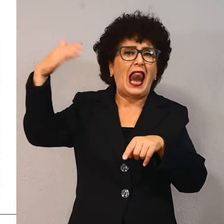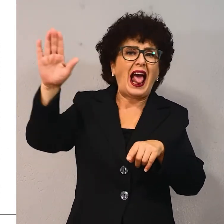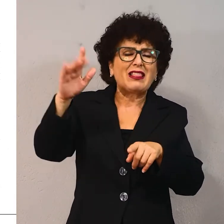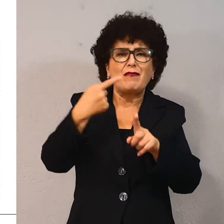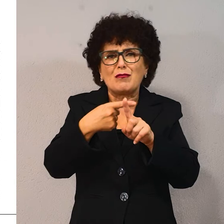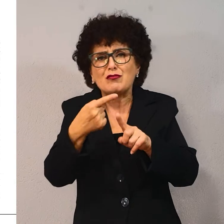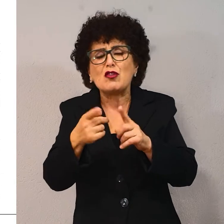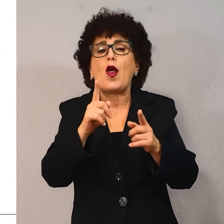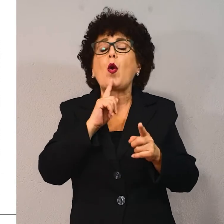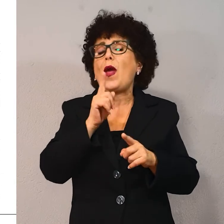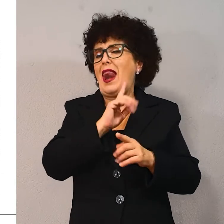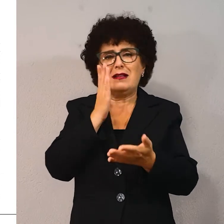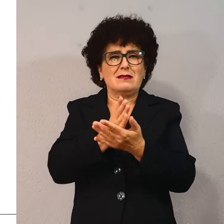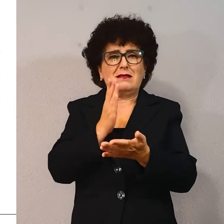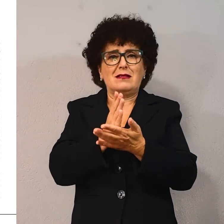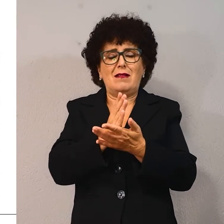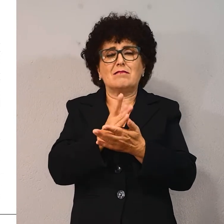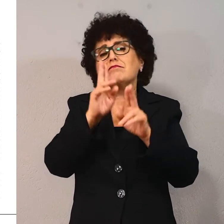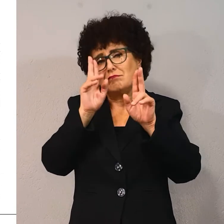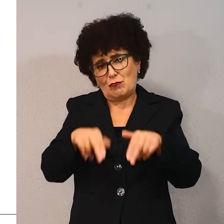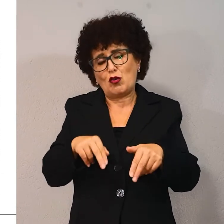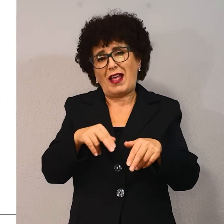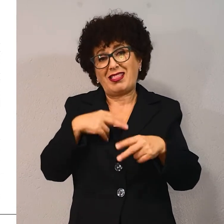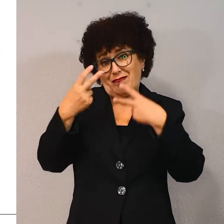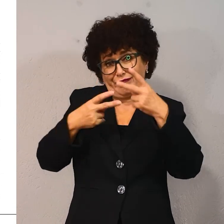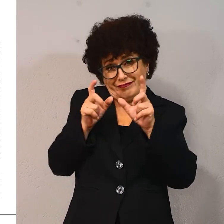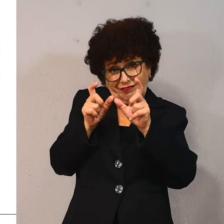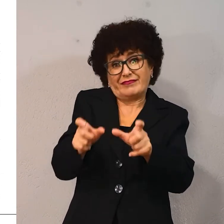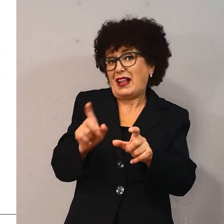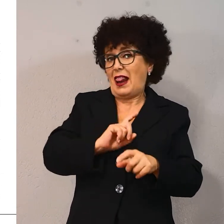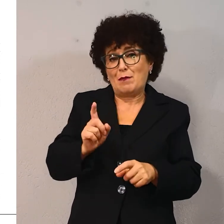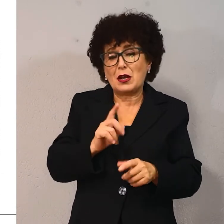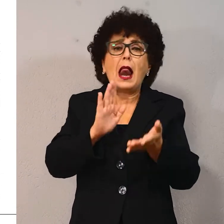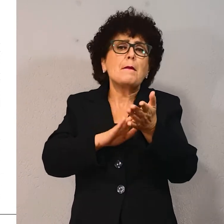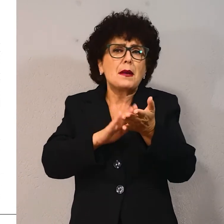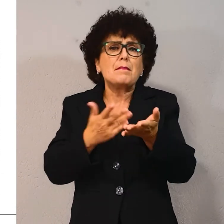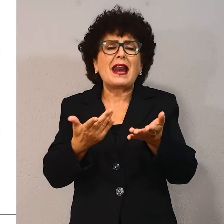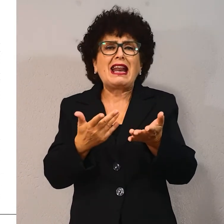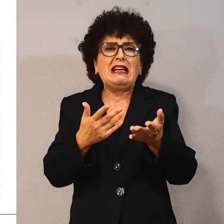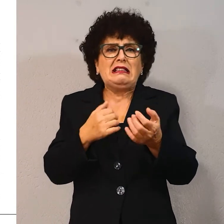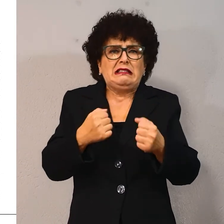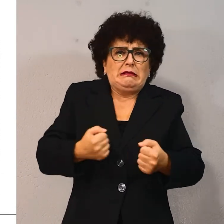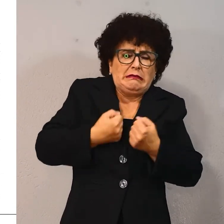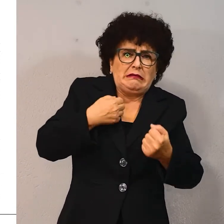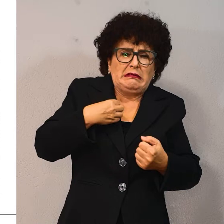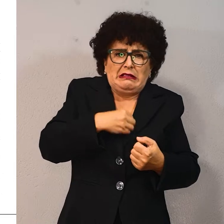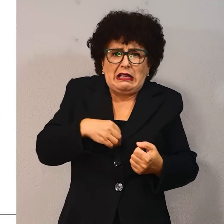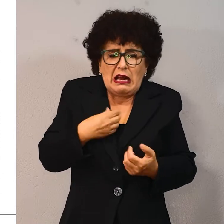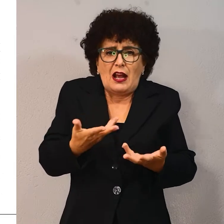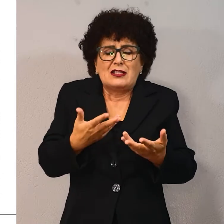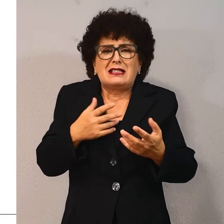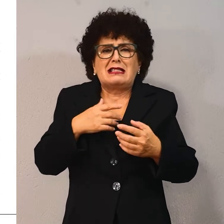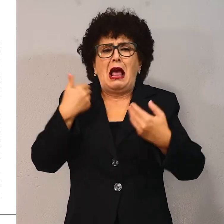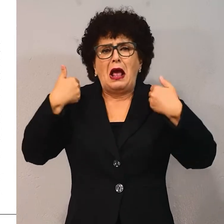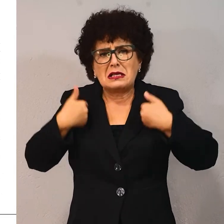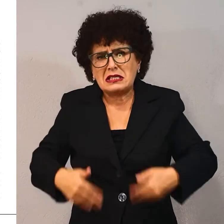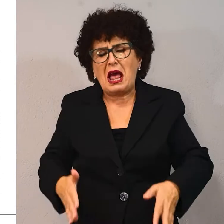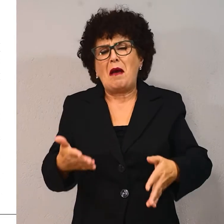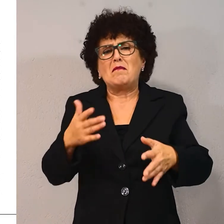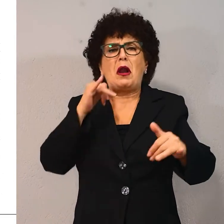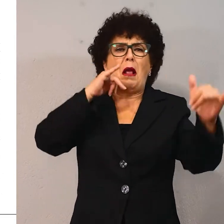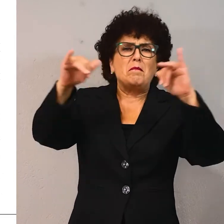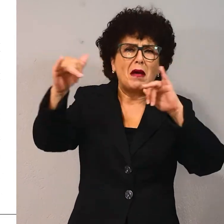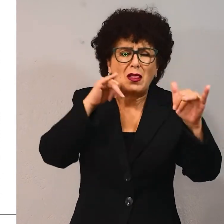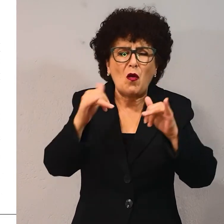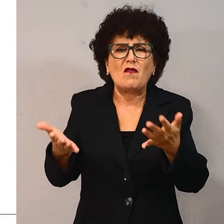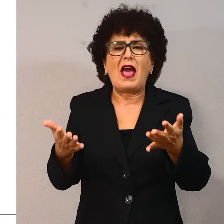фактори кои не секогаш може да се контролираат. Пример: стрес, прекумерен физички напор,